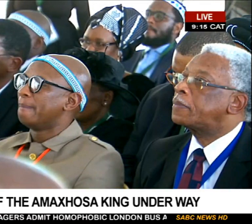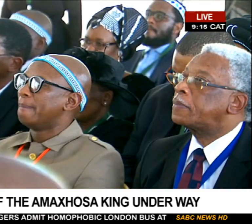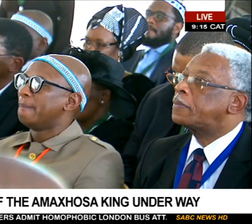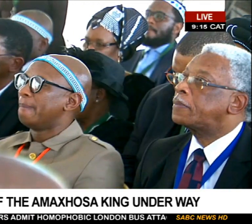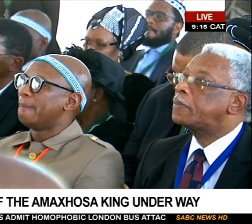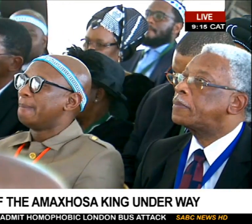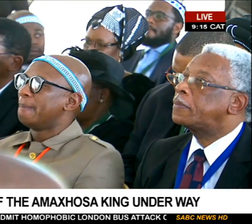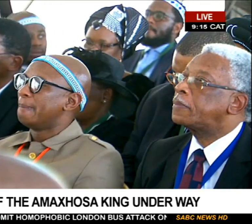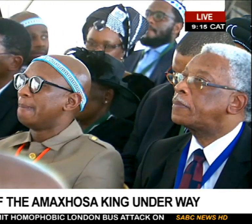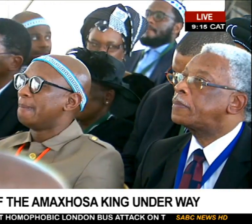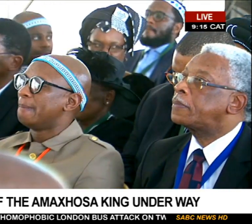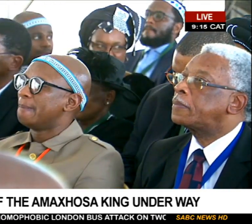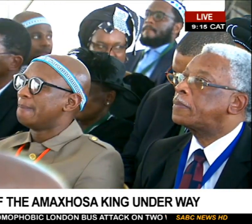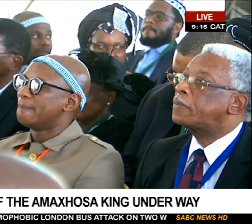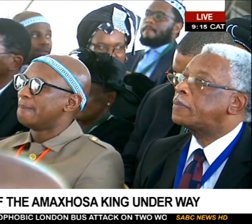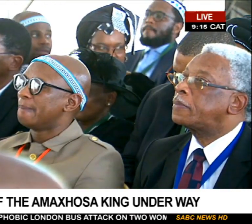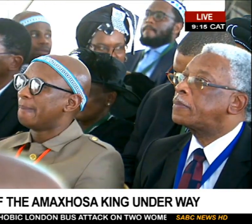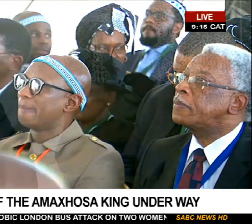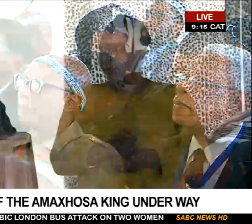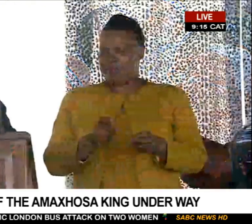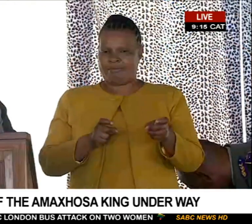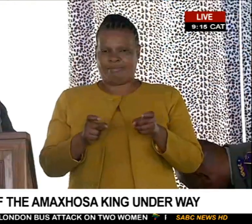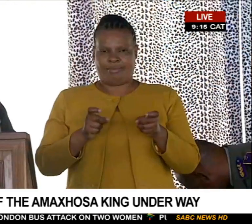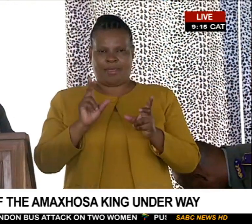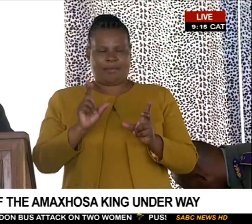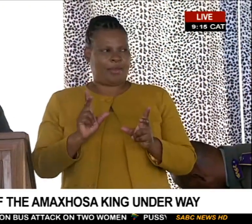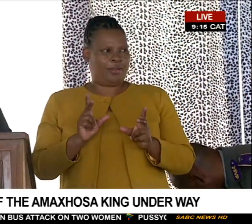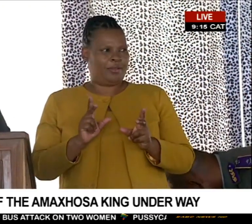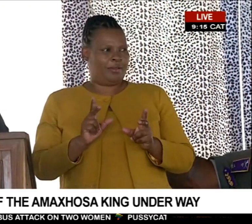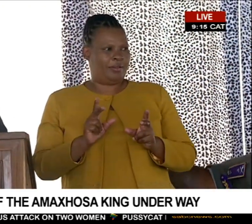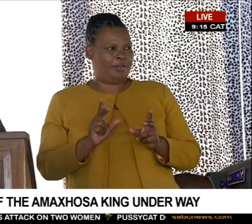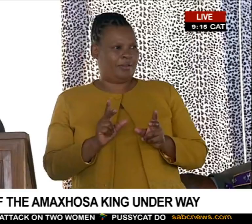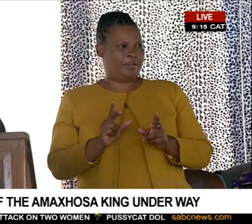Kubaphathi bale nkonzo,